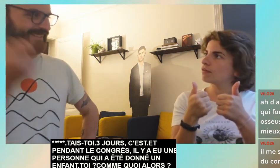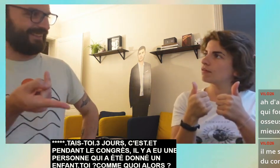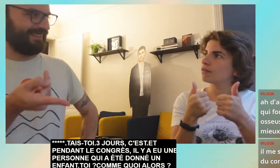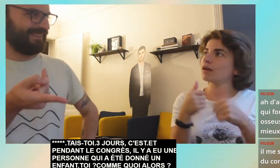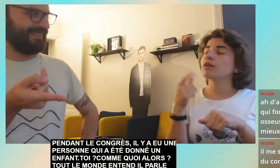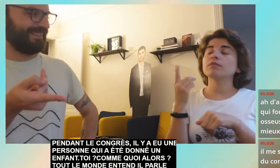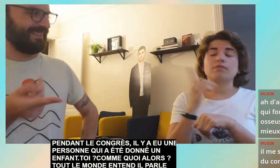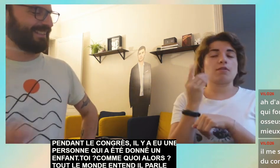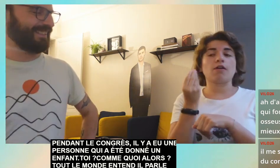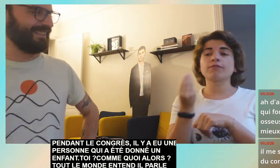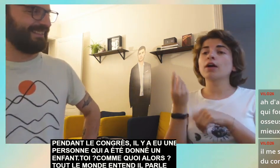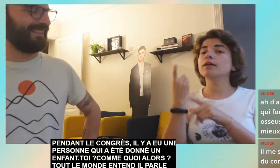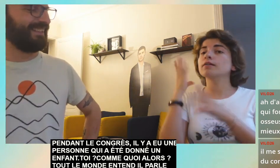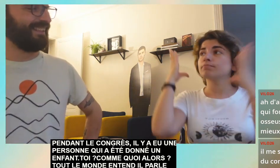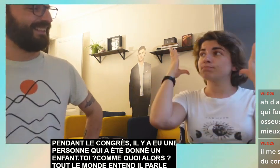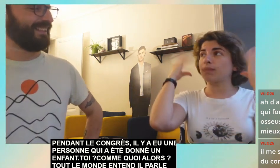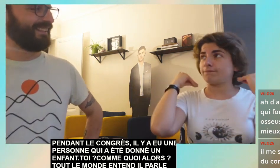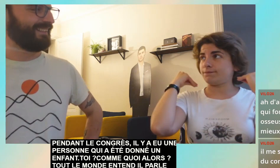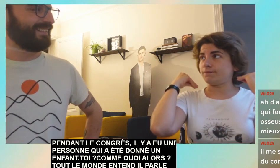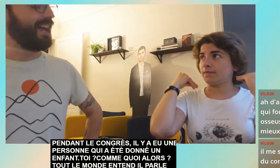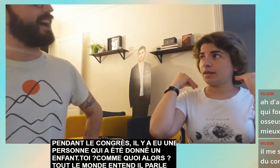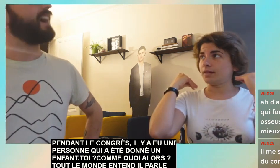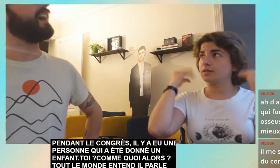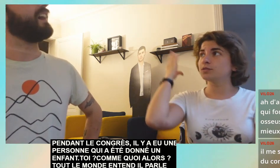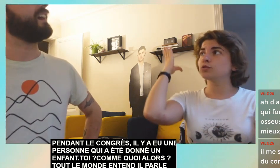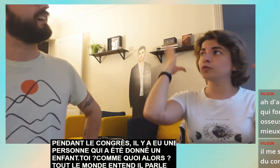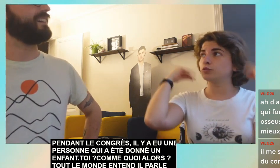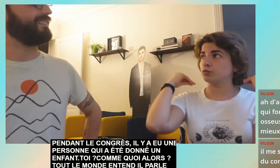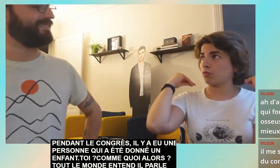entendant. L'enfant, pas devenu sourd.